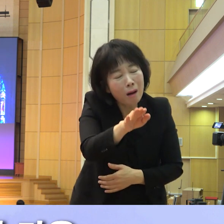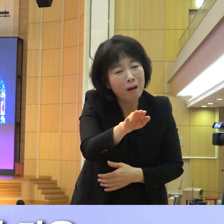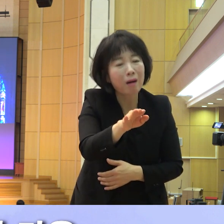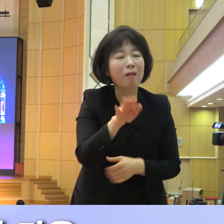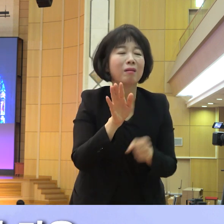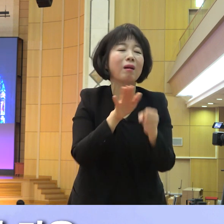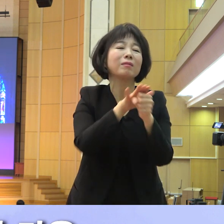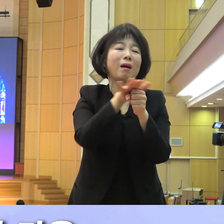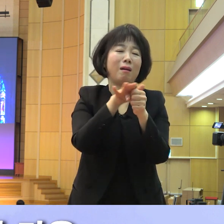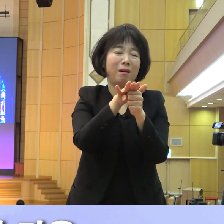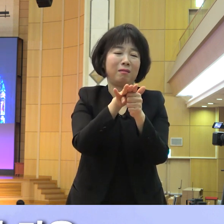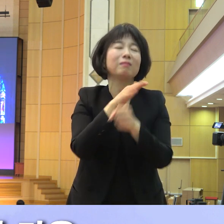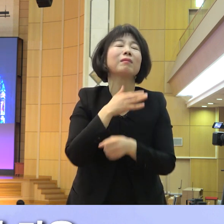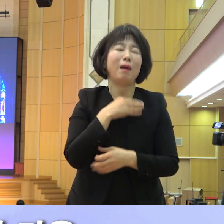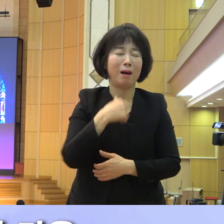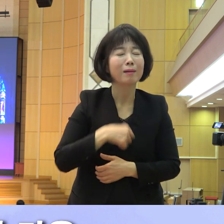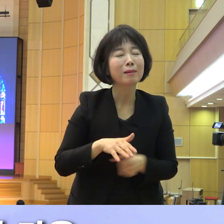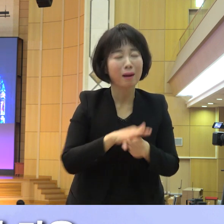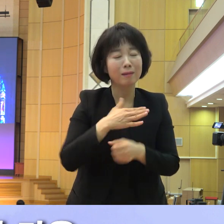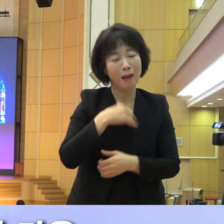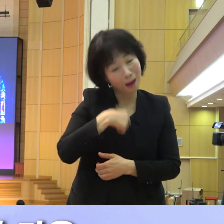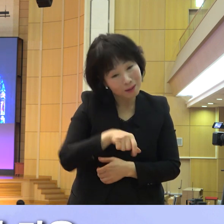사랑하는 내 아들아,